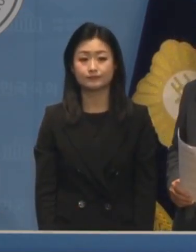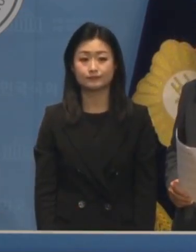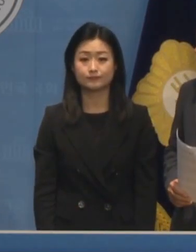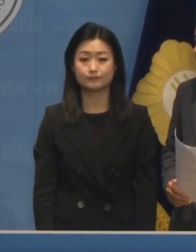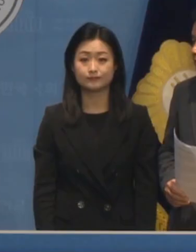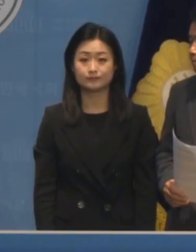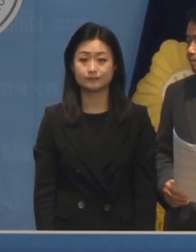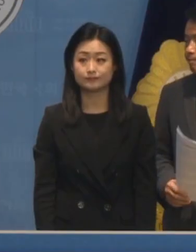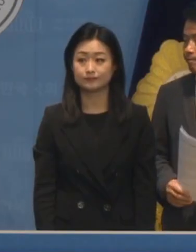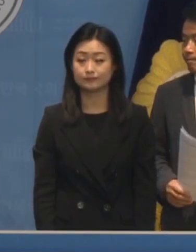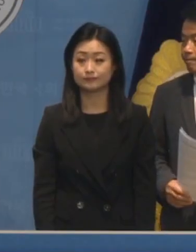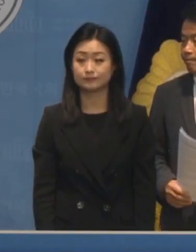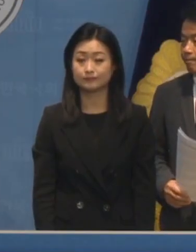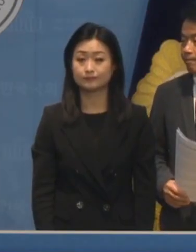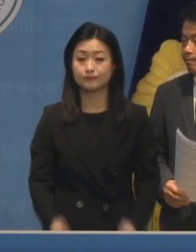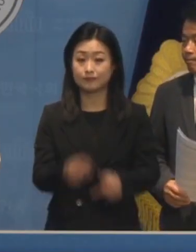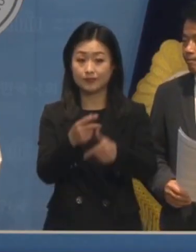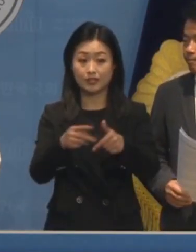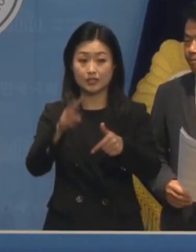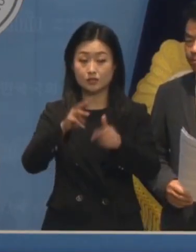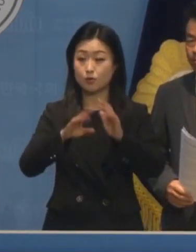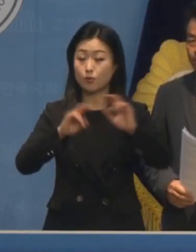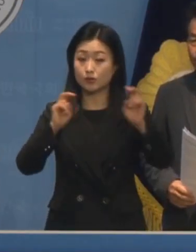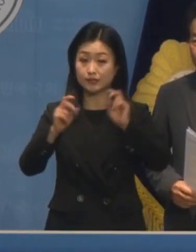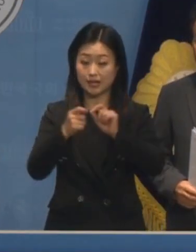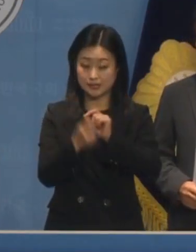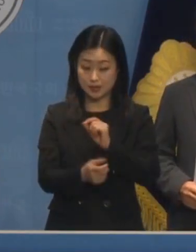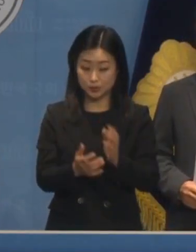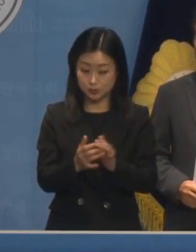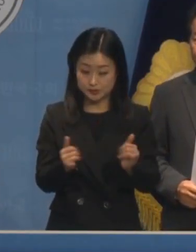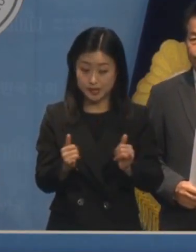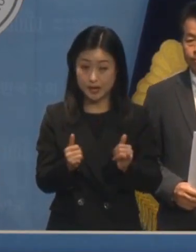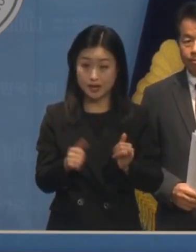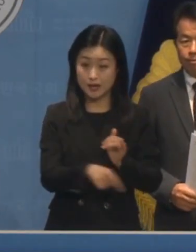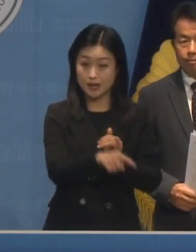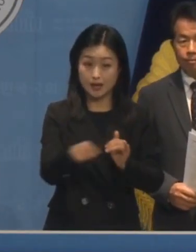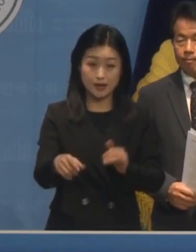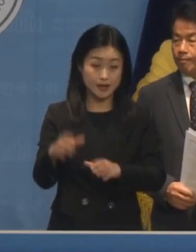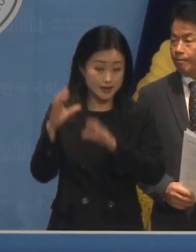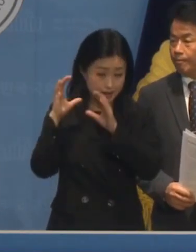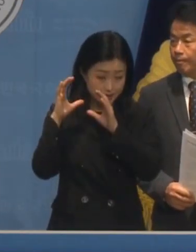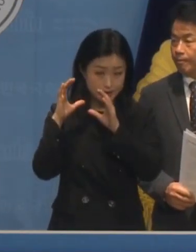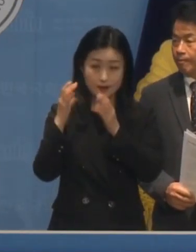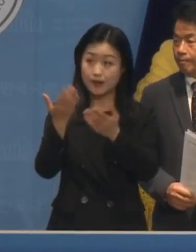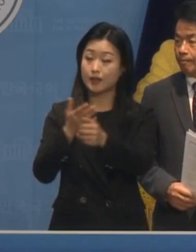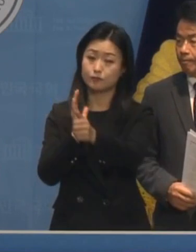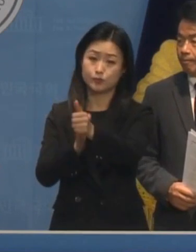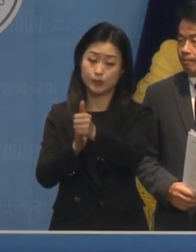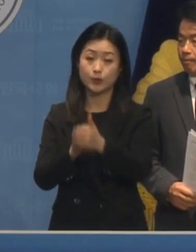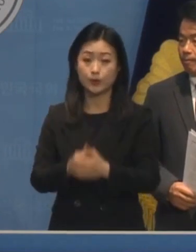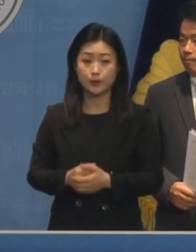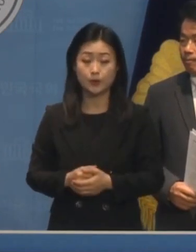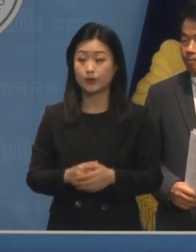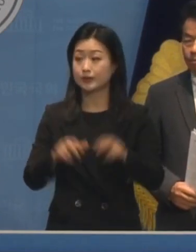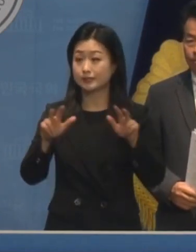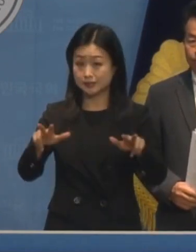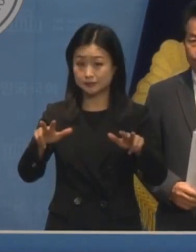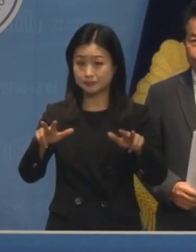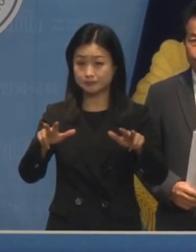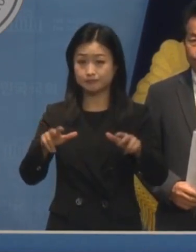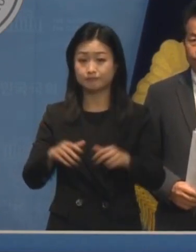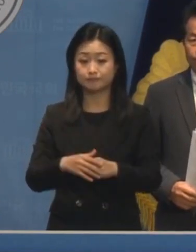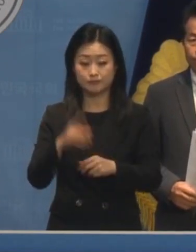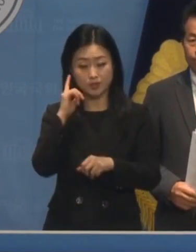감사합니다네 인천공항 공사는 자회사 노동자들의 목소리를 적극적으로 반영해서 어 지금이라도